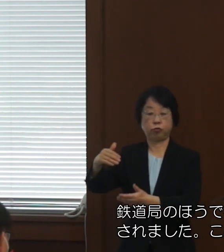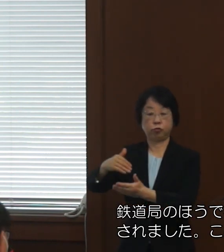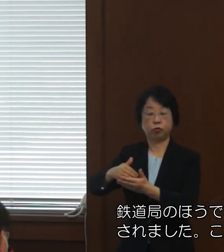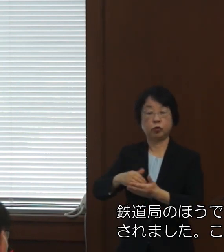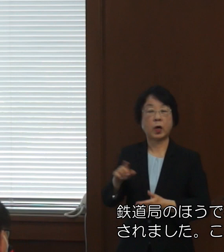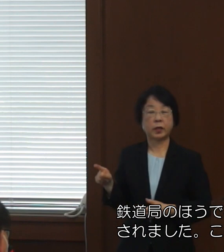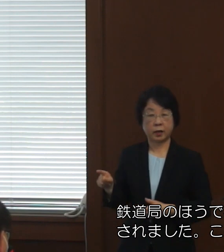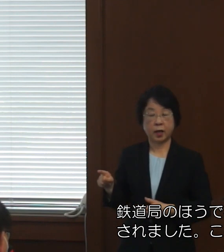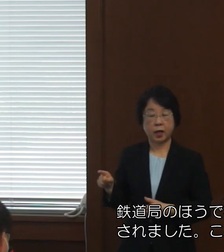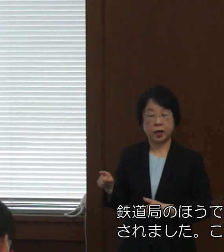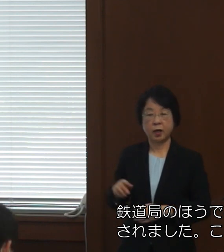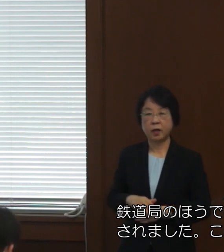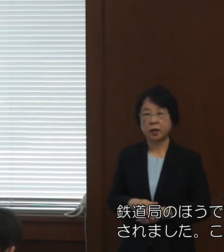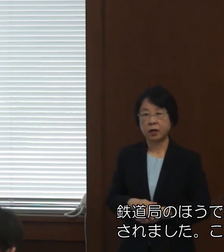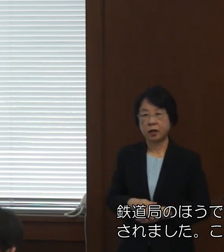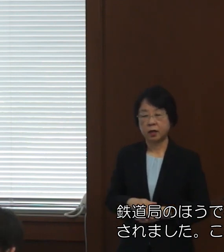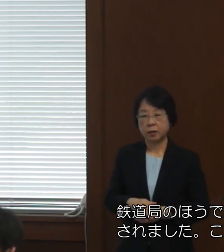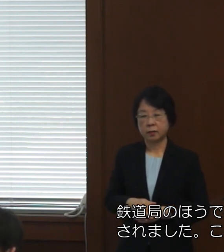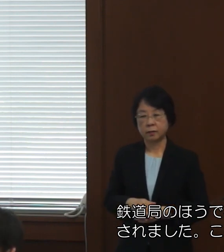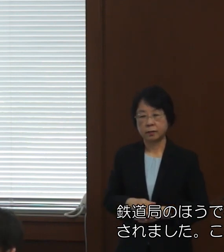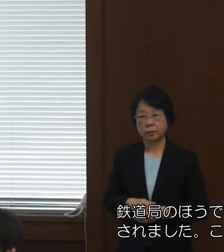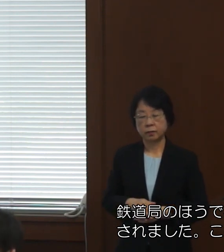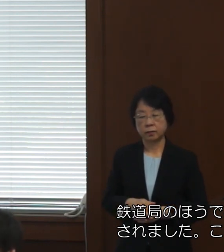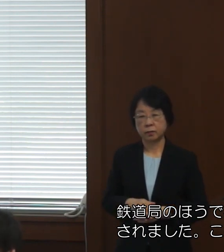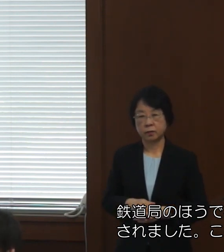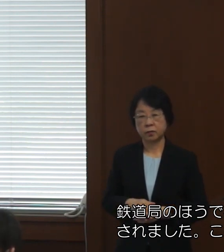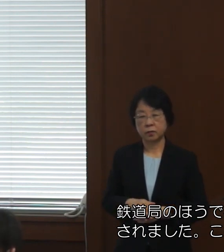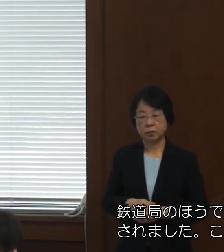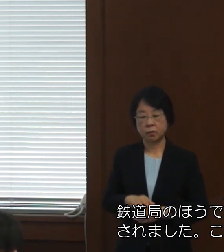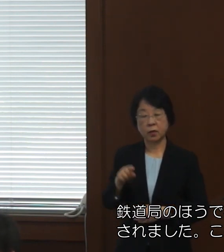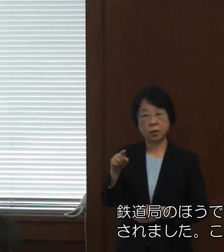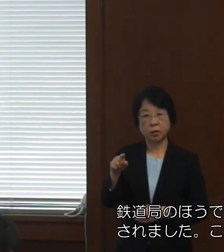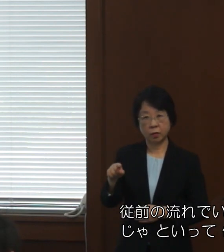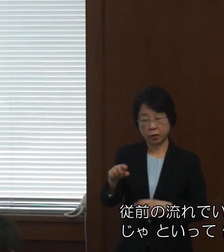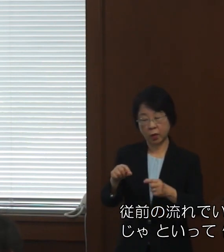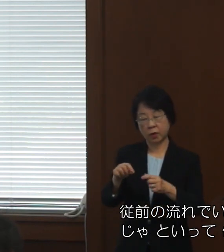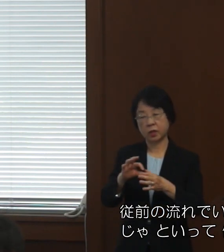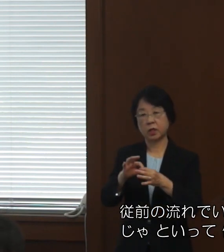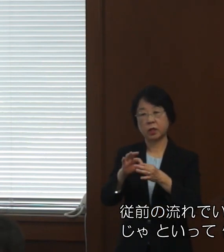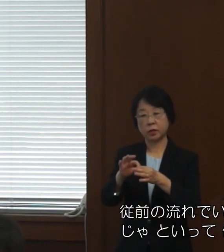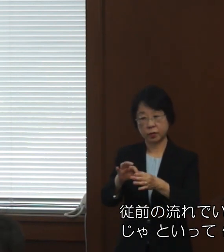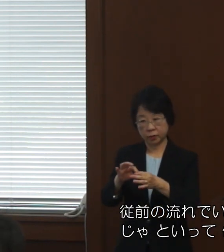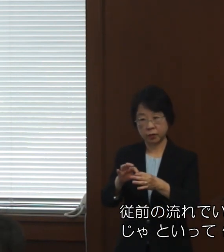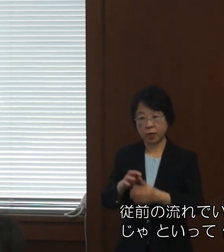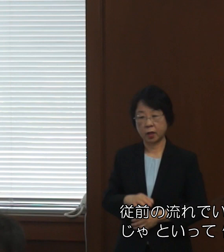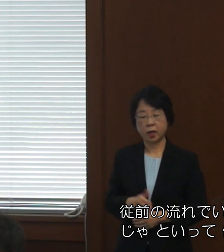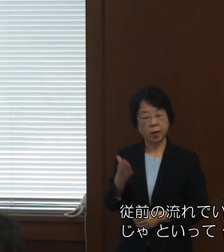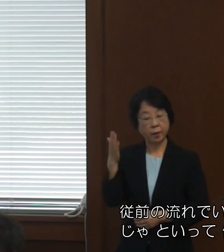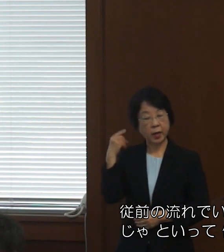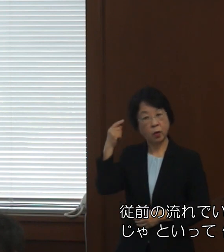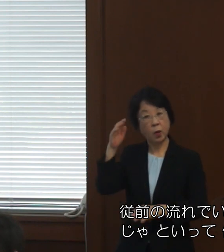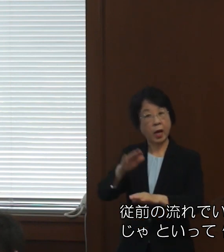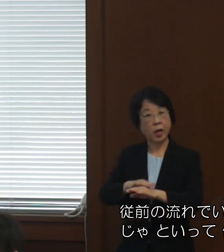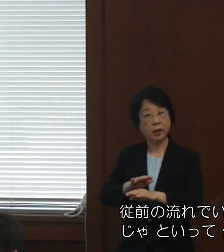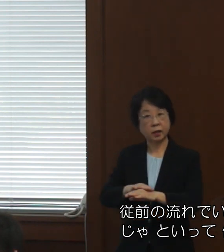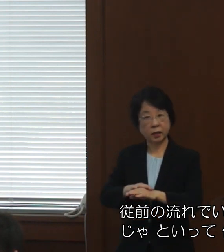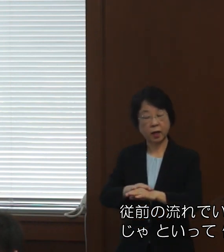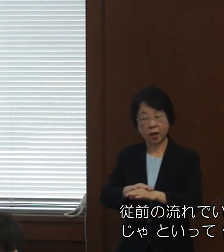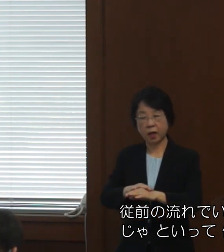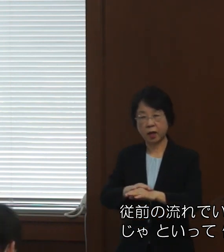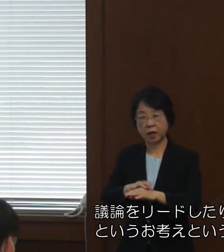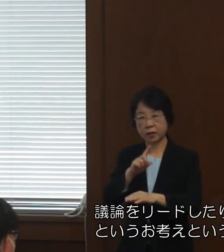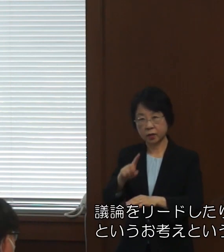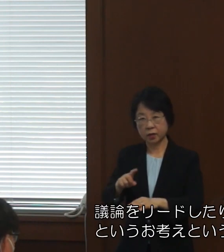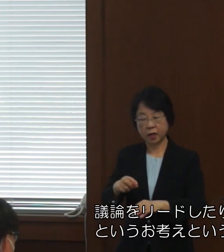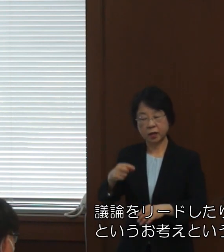で検討しているという話をされましたこの点なんですけども従前の考え方で言うと佐賀県